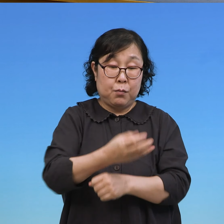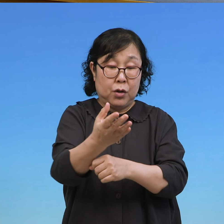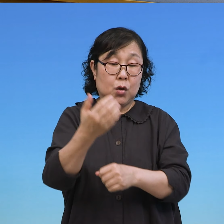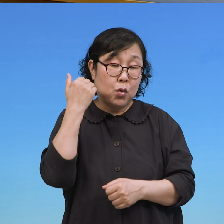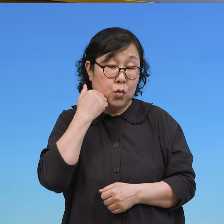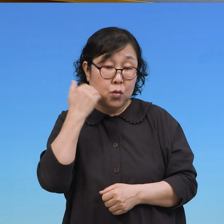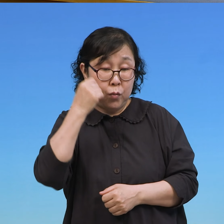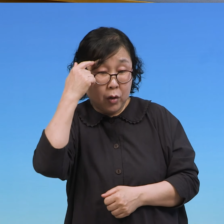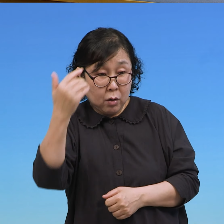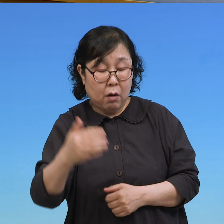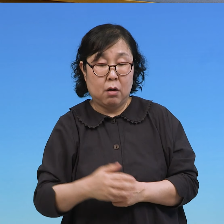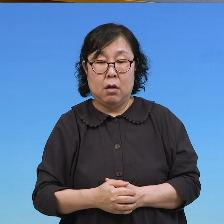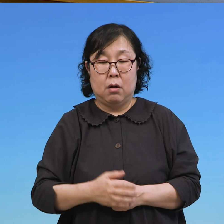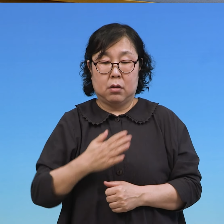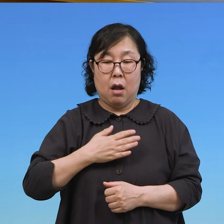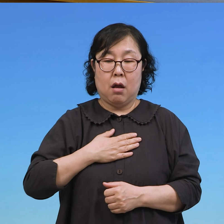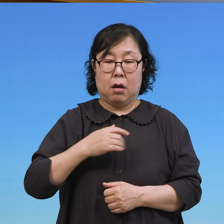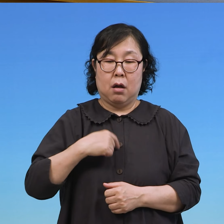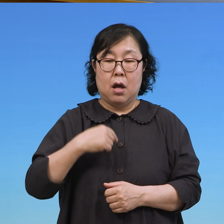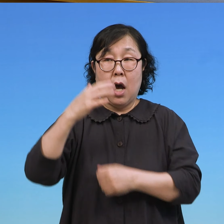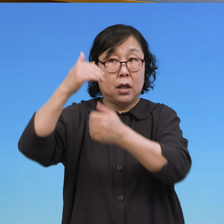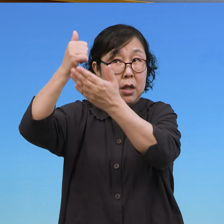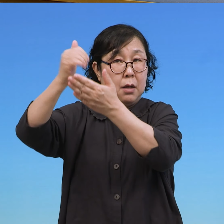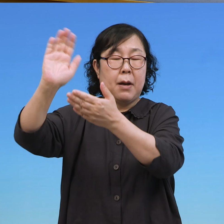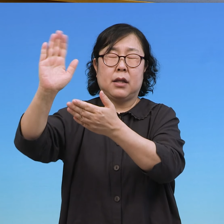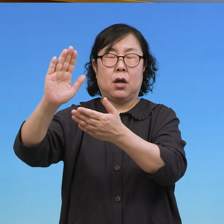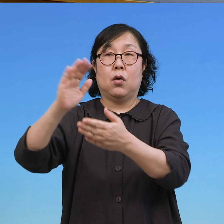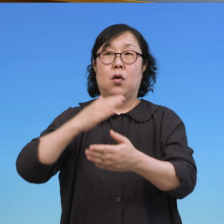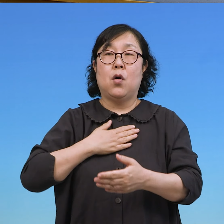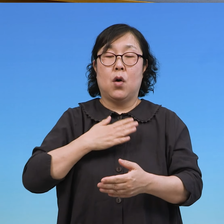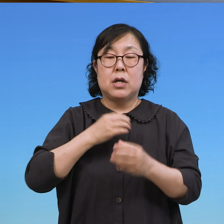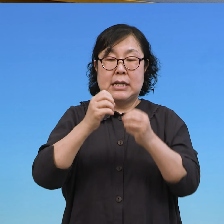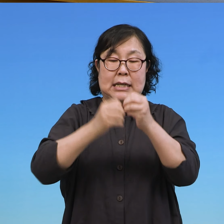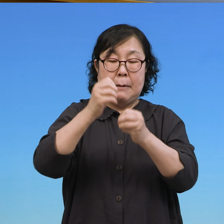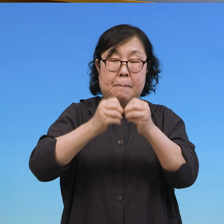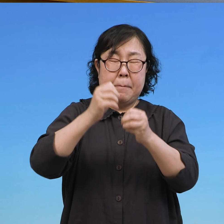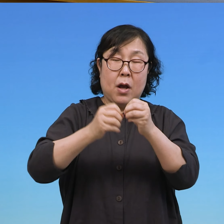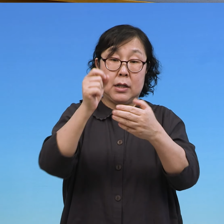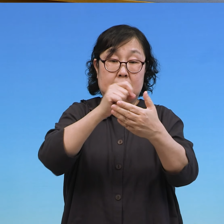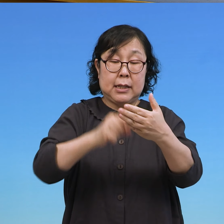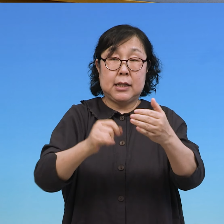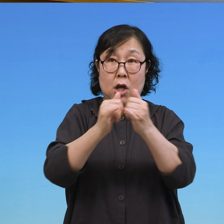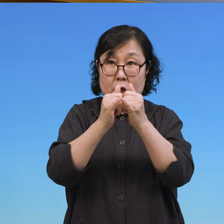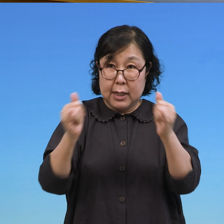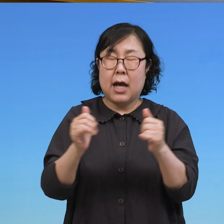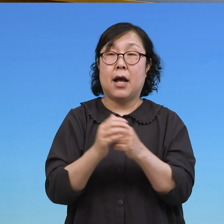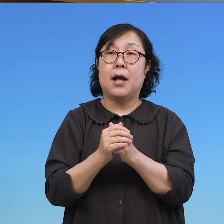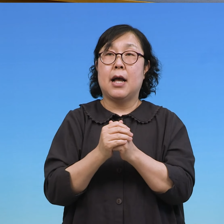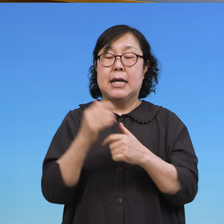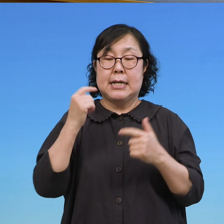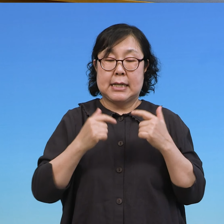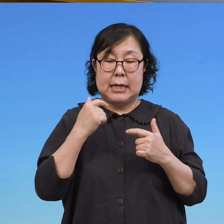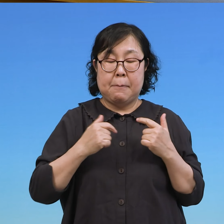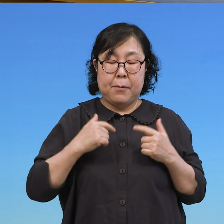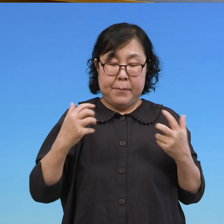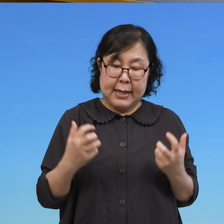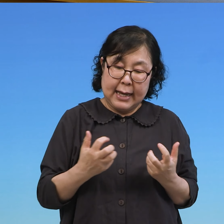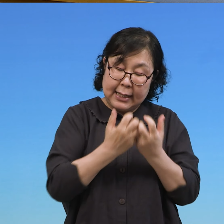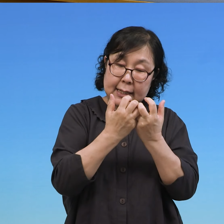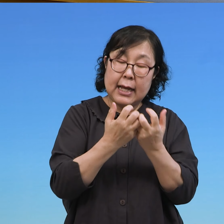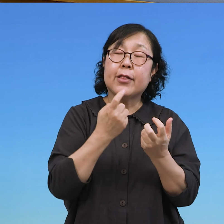겁니까? 하나님이 뿌리십니까? 아니지 않습니까? 지금 그 시편 저자 참 1절부터 3절 충분하게